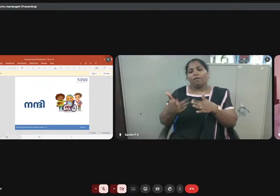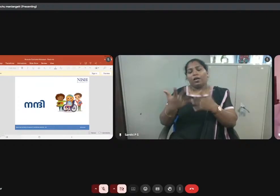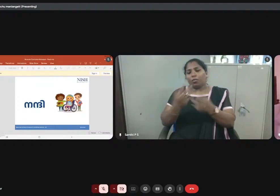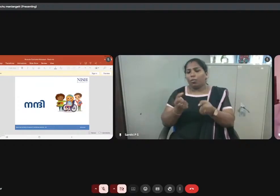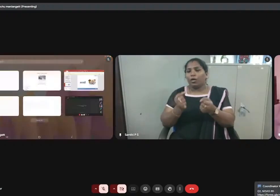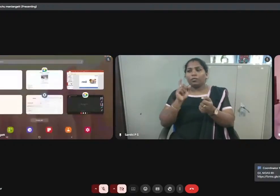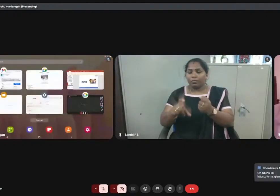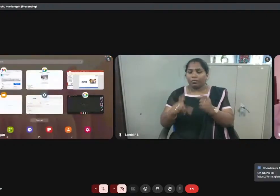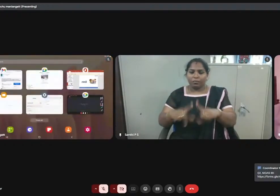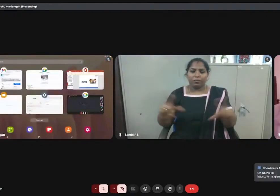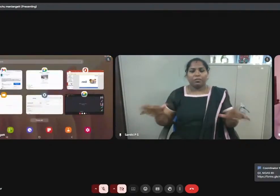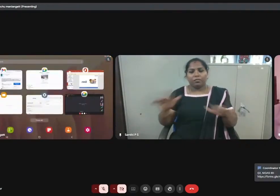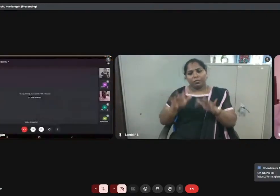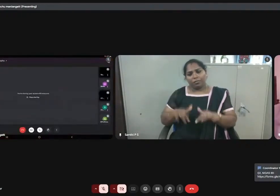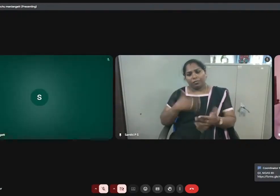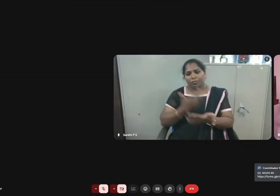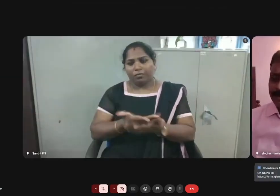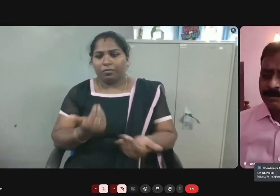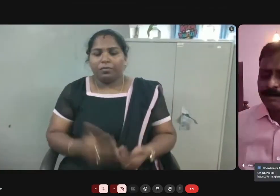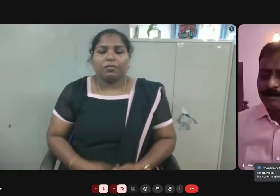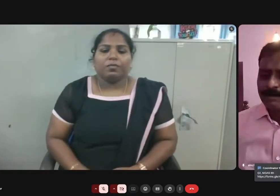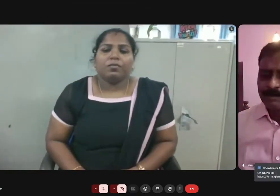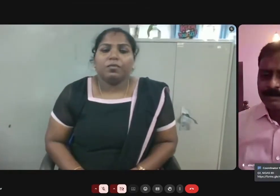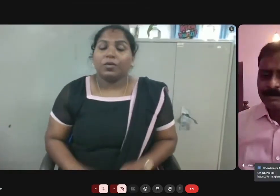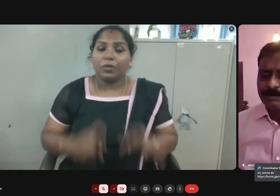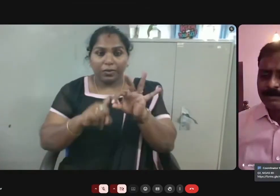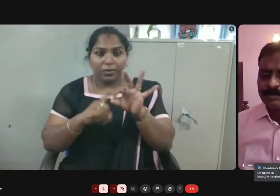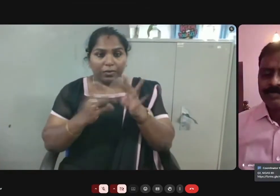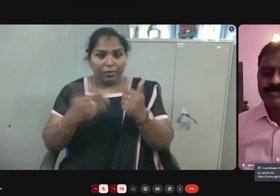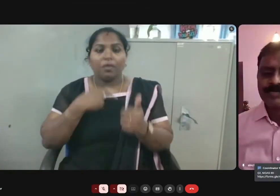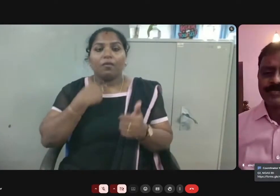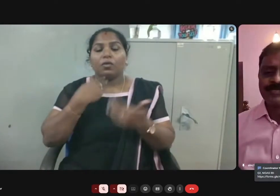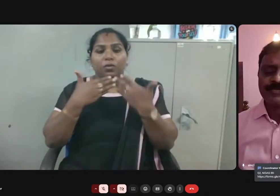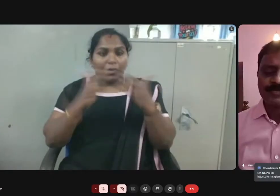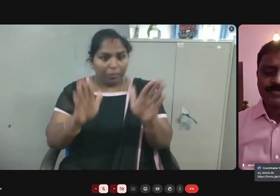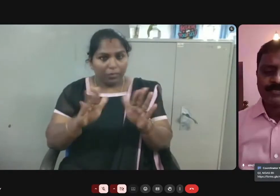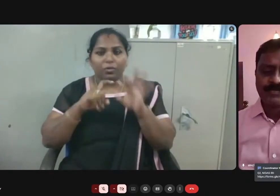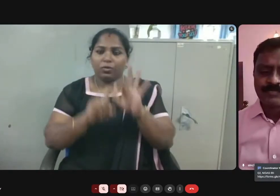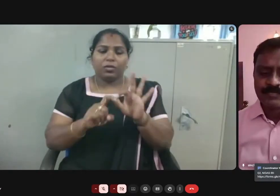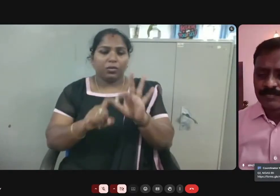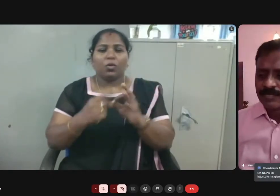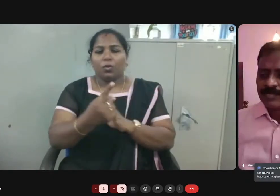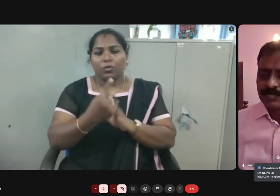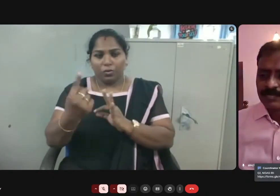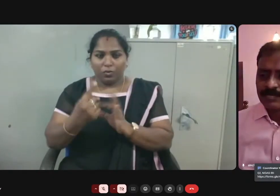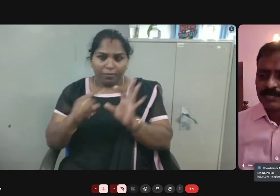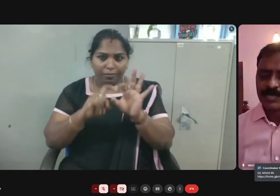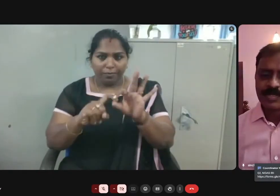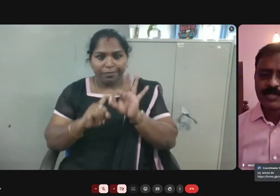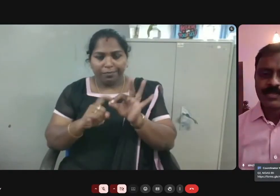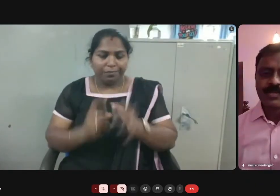ഫോം പൂരിപ്പിക്കാവുന്നതാണ്. ചോദ്യങ്ങൾ ചോദിക്കാവുന്നതാണ്. മൈക്ക് അൺമ്യൂട്ട് ചെയ്ത് ചോദിക്കാം, ഓരോരുത്തരായി ചോദിക്കാം.